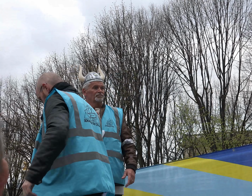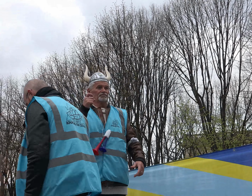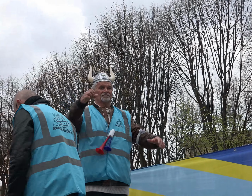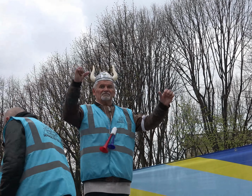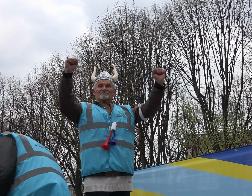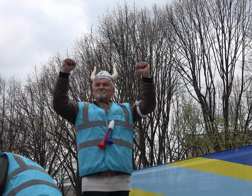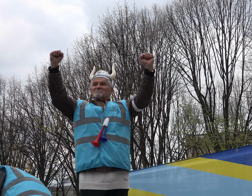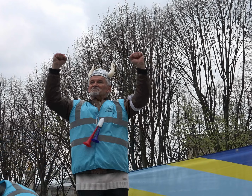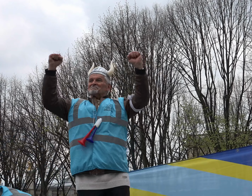D'